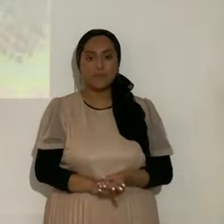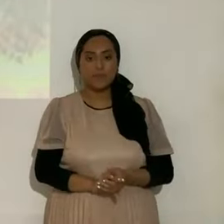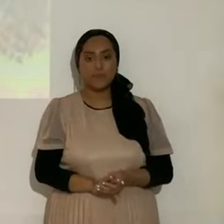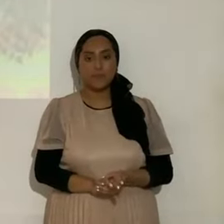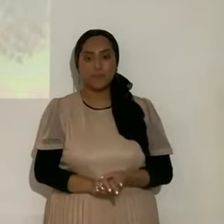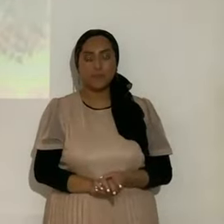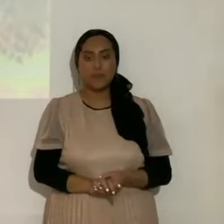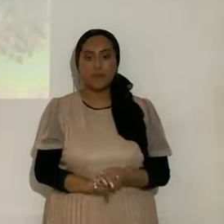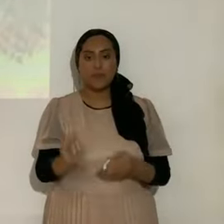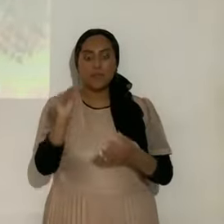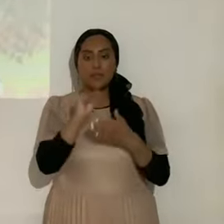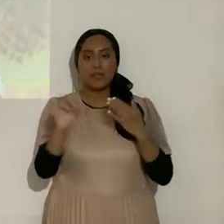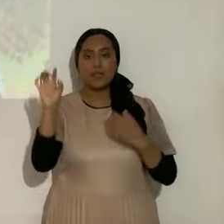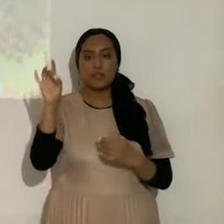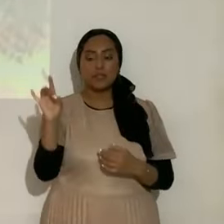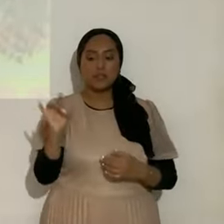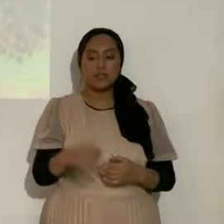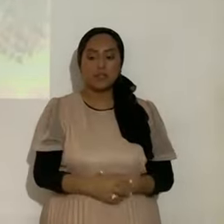en el verso 8.